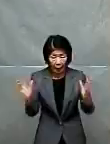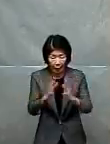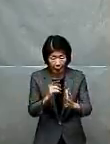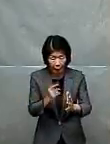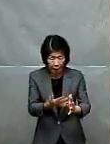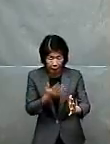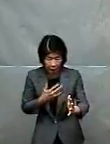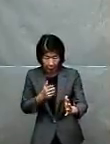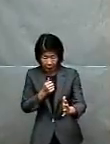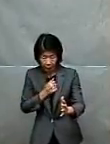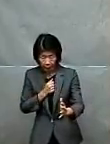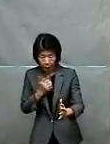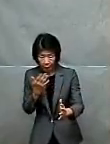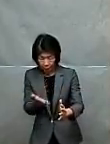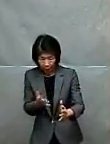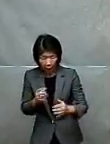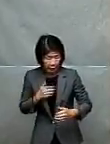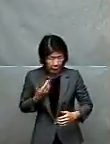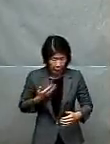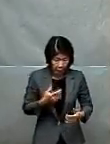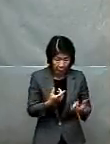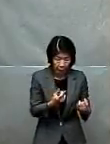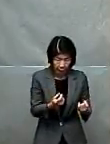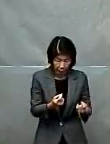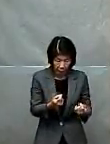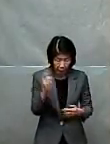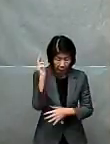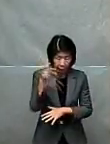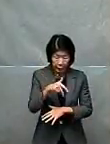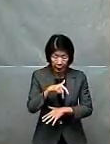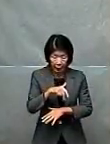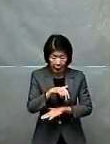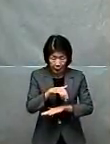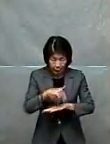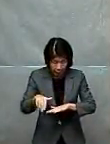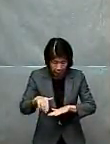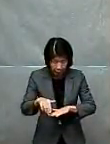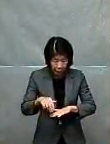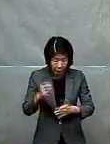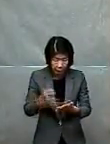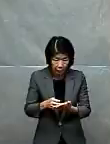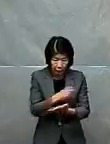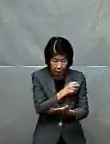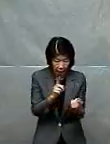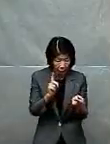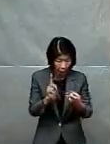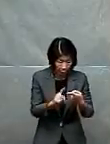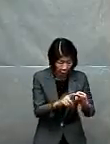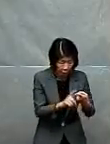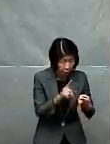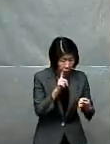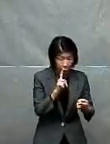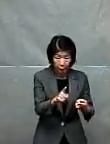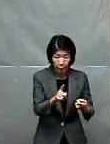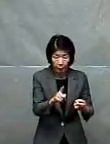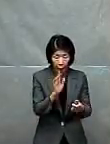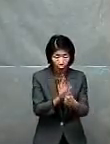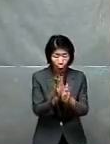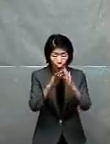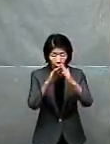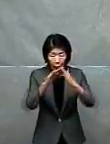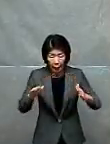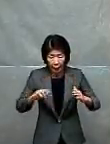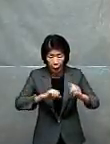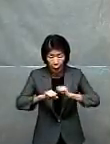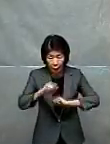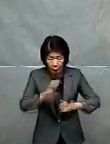前に知っていようが知っていまいが、はい、その政治資金規正法にして照らして言えば、講演会の活動